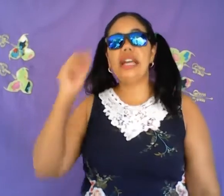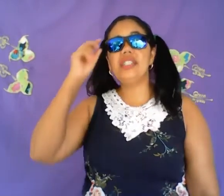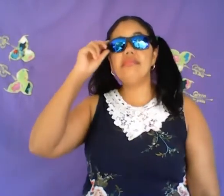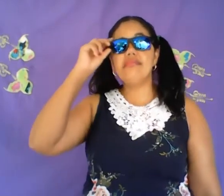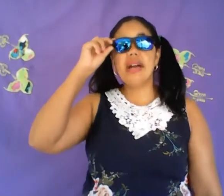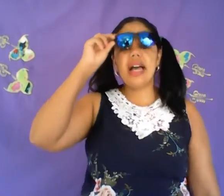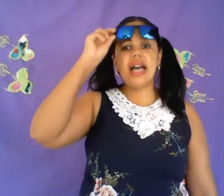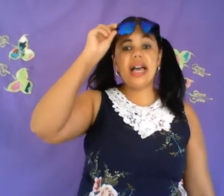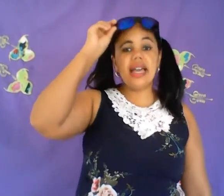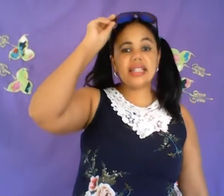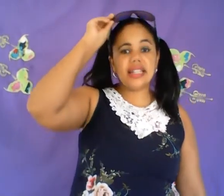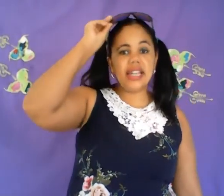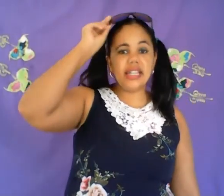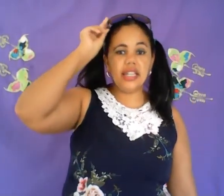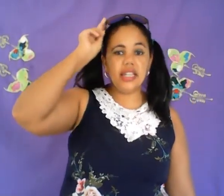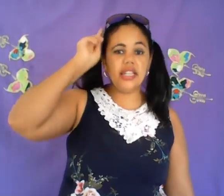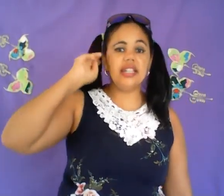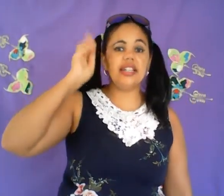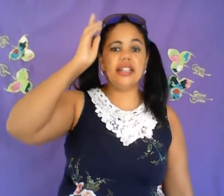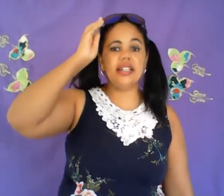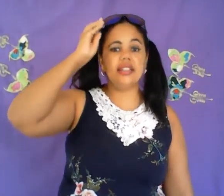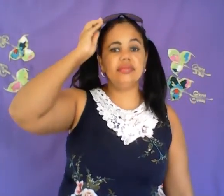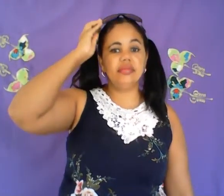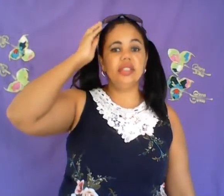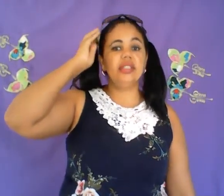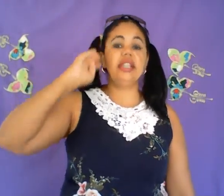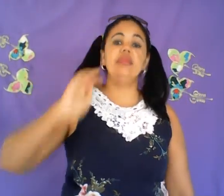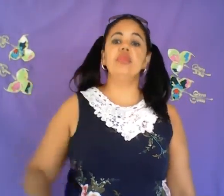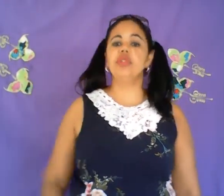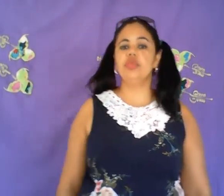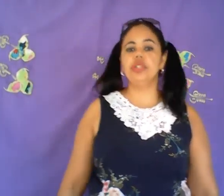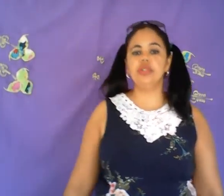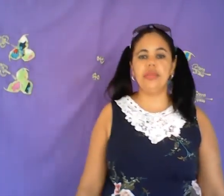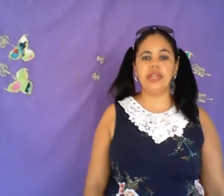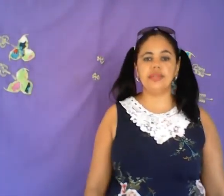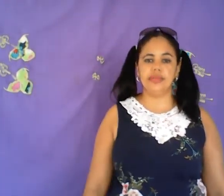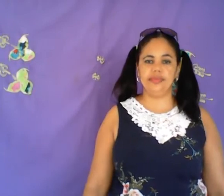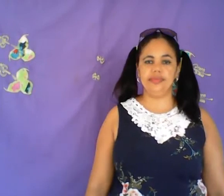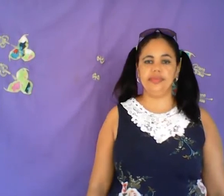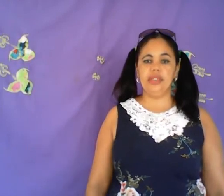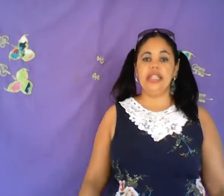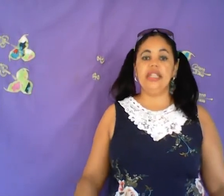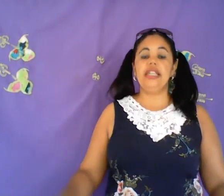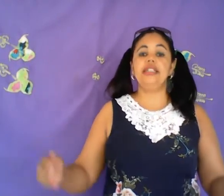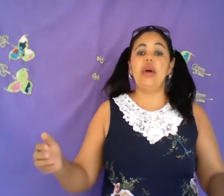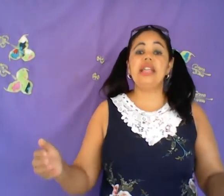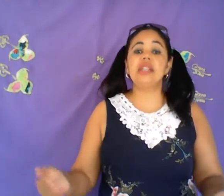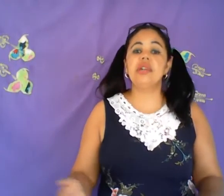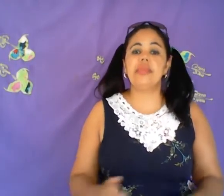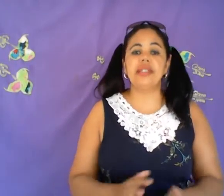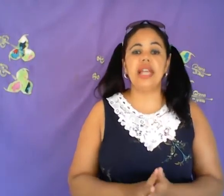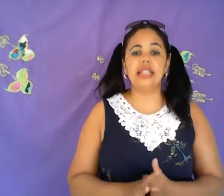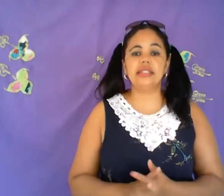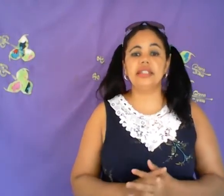demais, galerinha! Tá muito bonito mesmo! Então, a semana passada teve